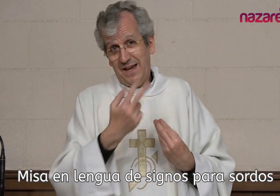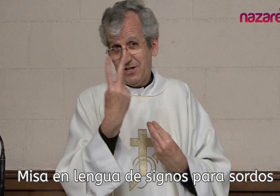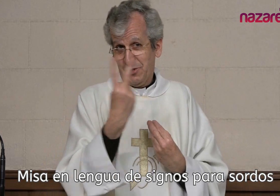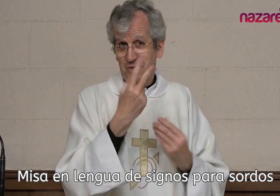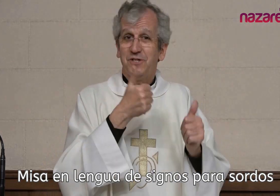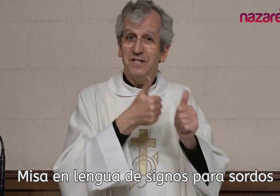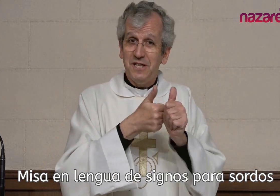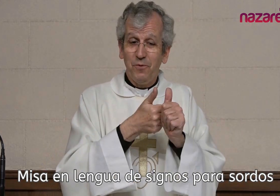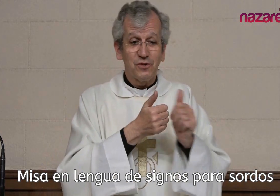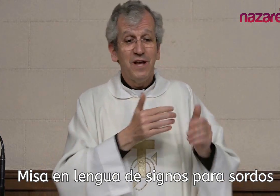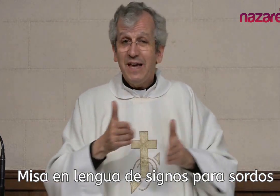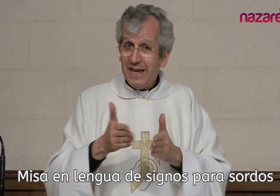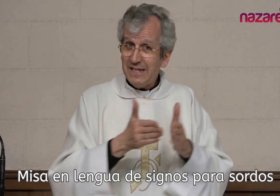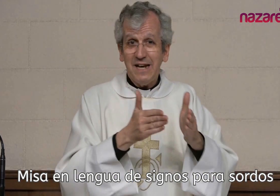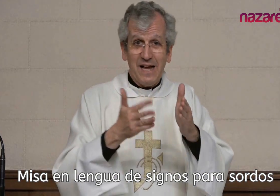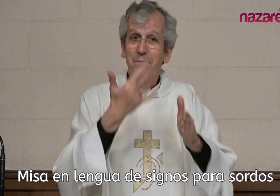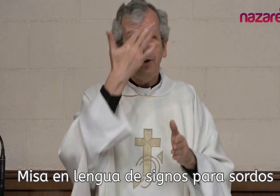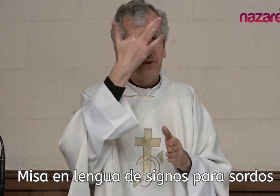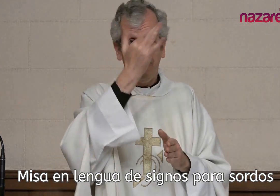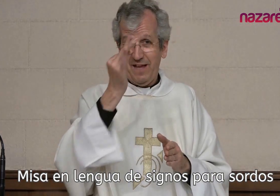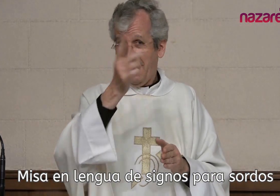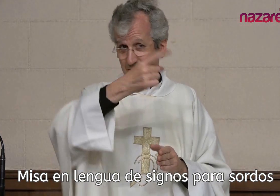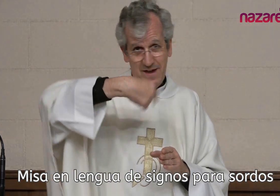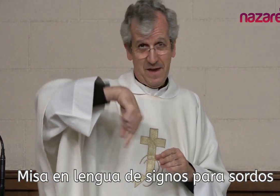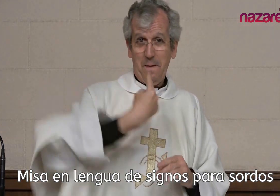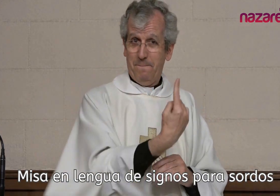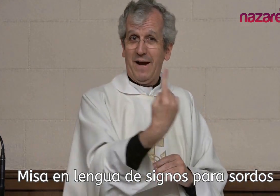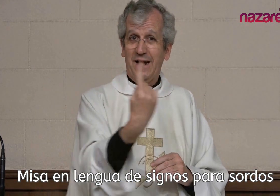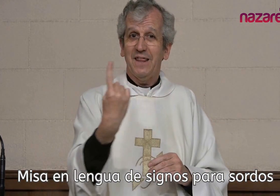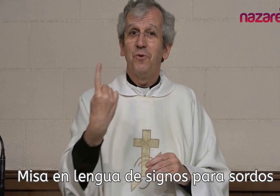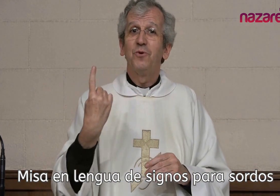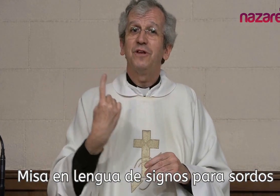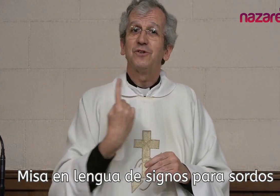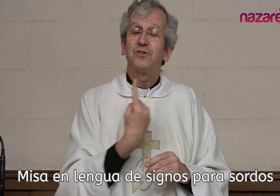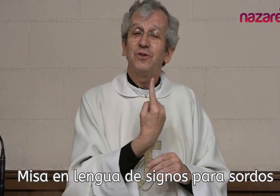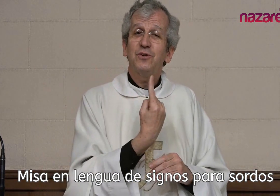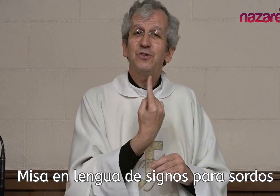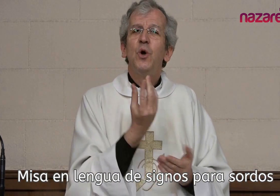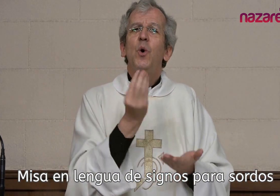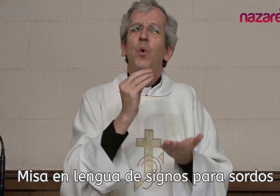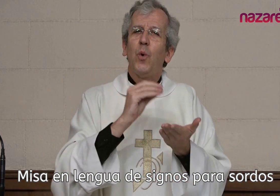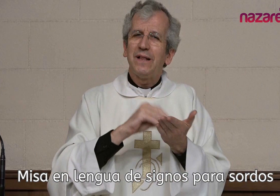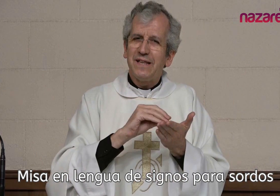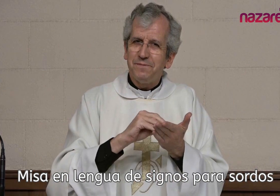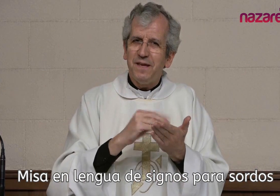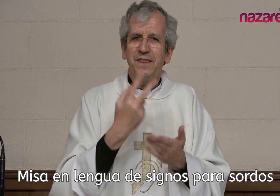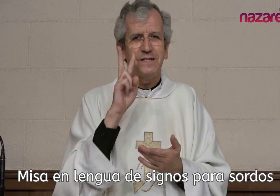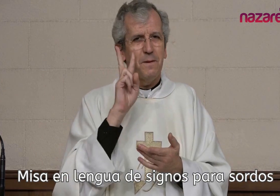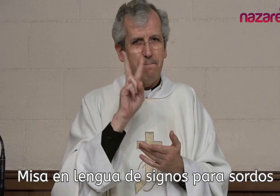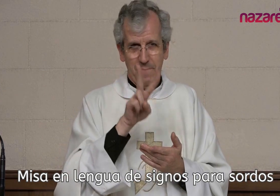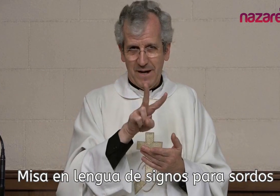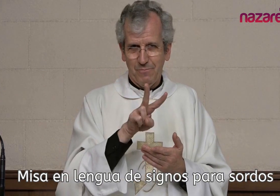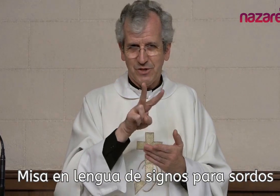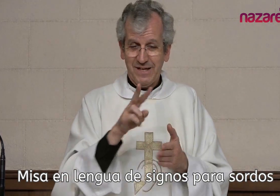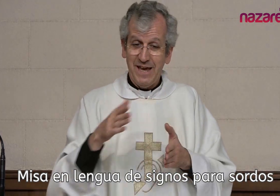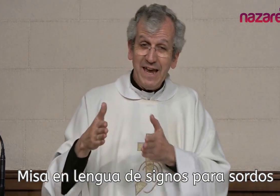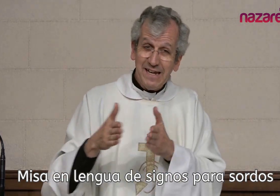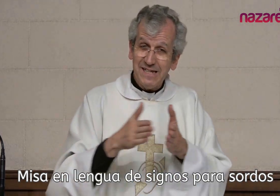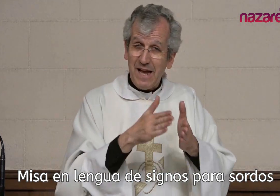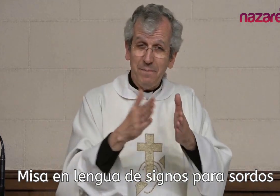de esos dos discípulos, que es el camino de la fe para cada uno de nosotros, ¿cuántas veces veremos que ese